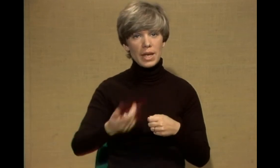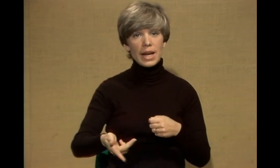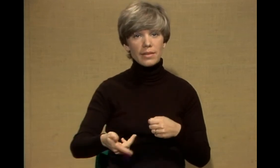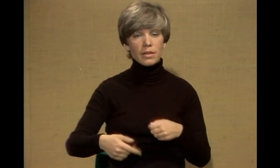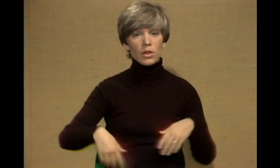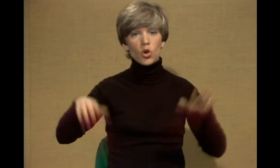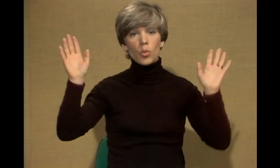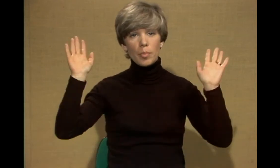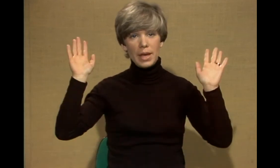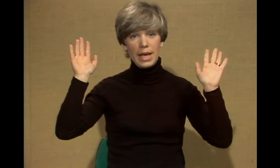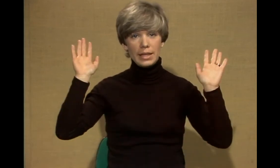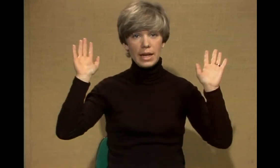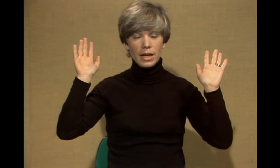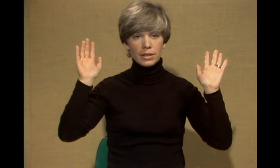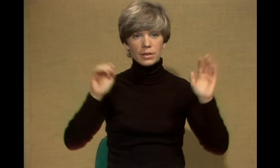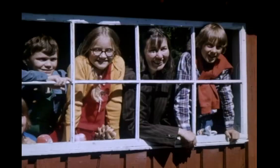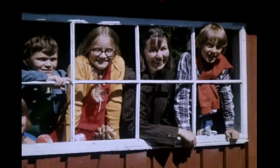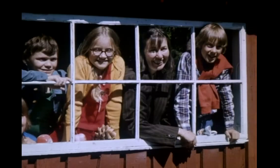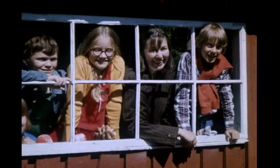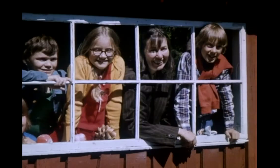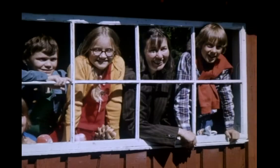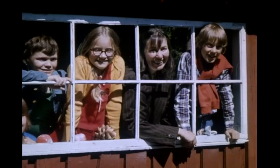kortspelet Upp med händerna.